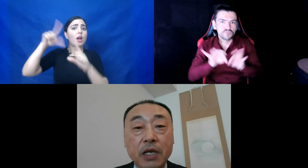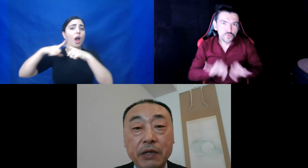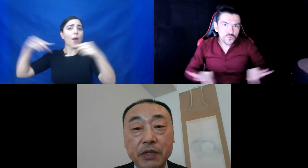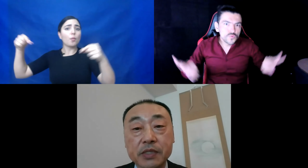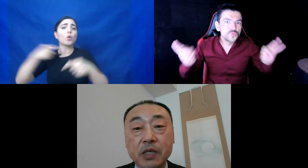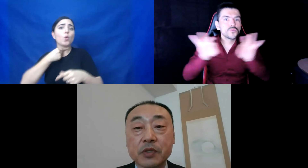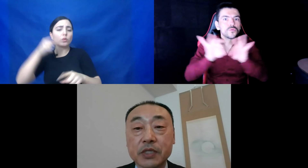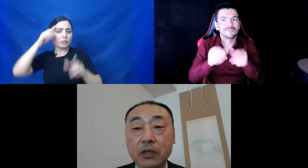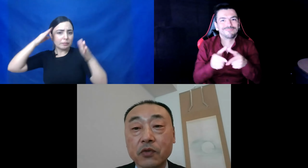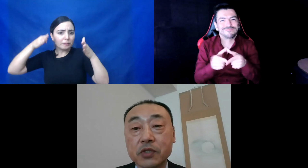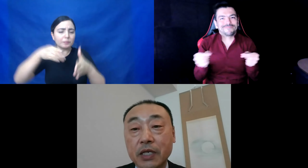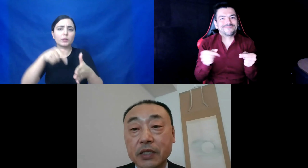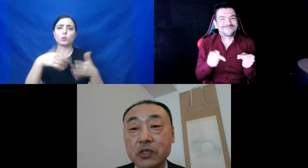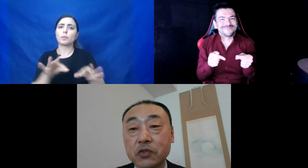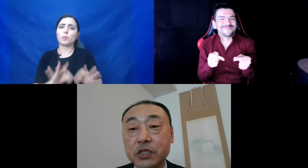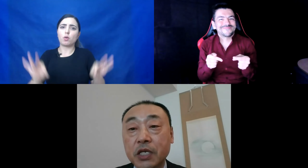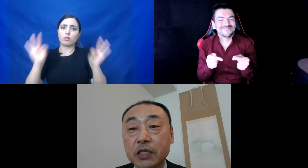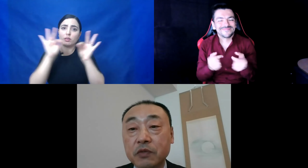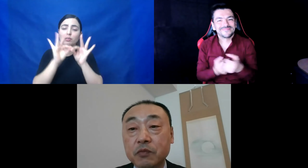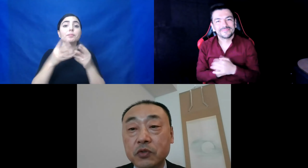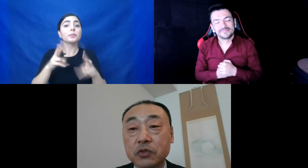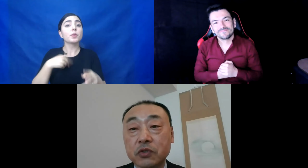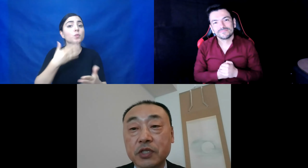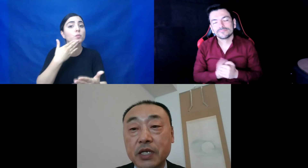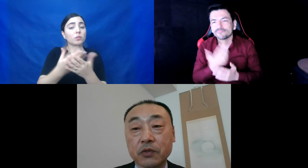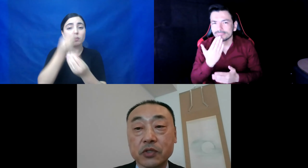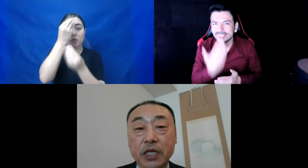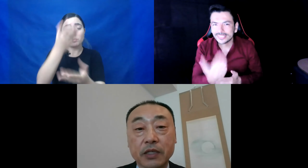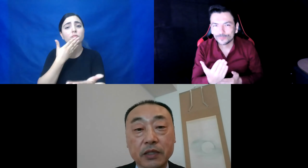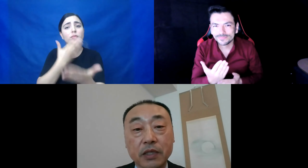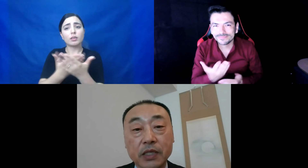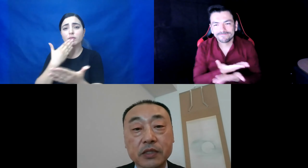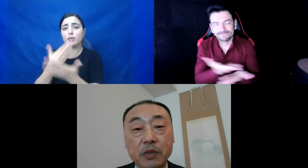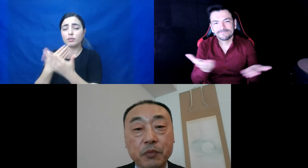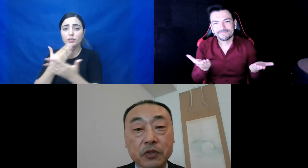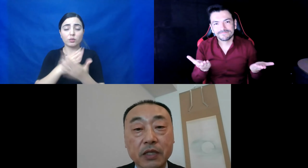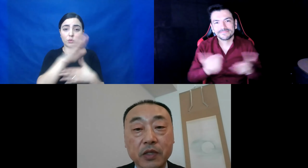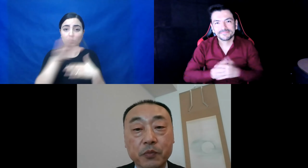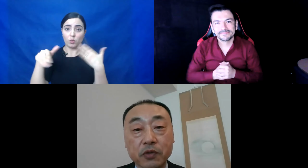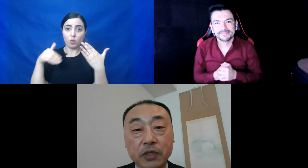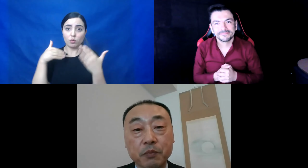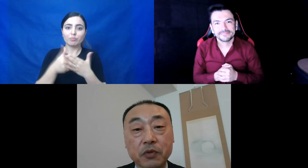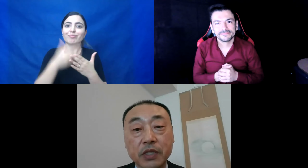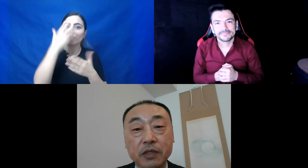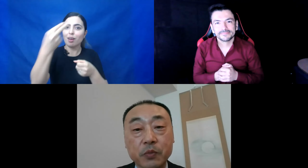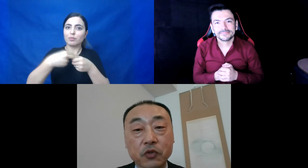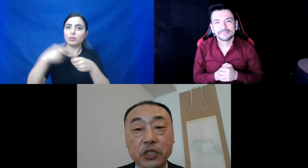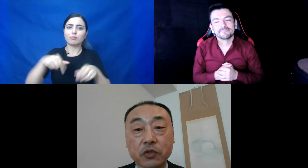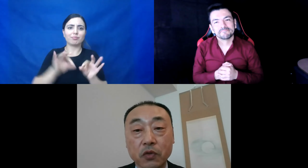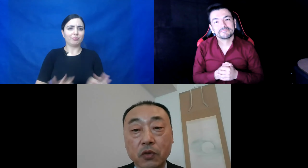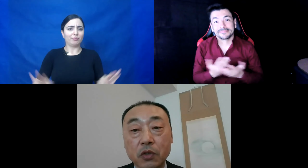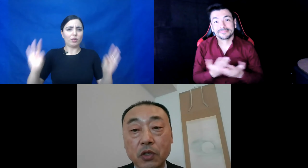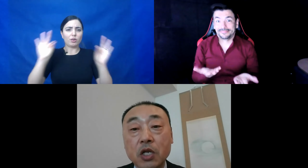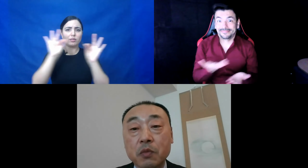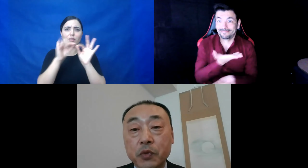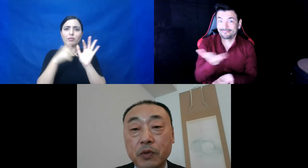Finalmente, agradecemos a todos aquellos involucrados en este importante